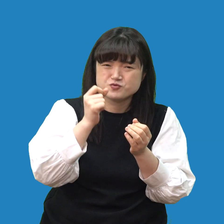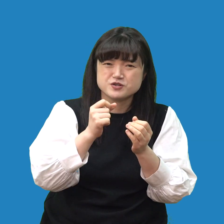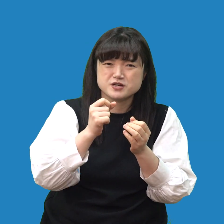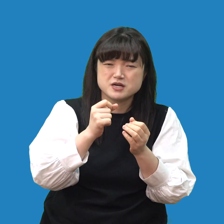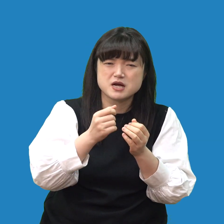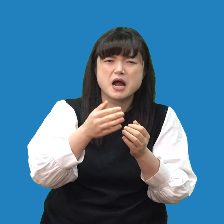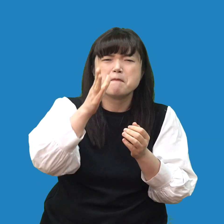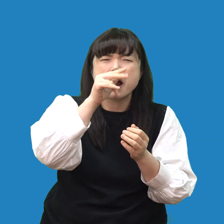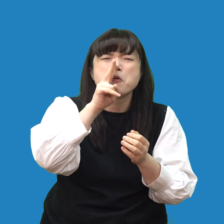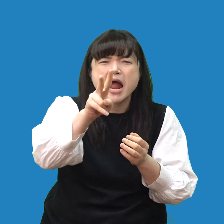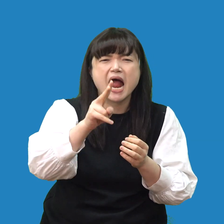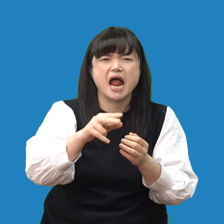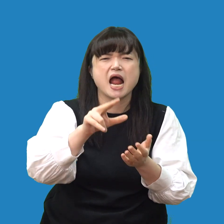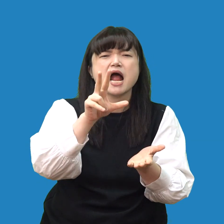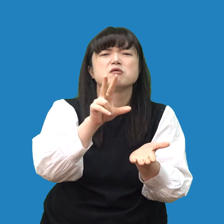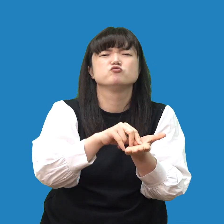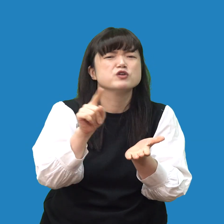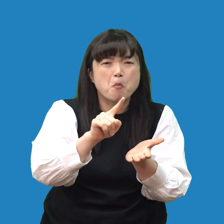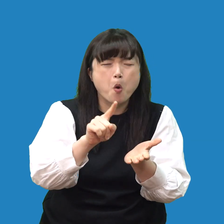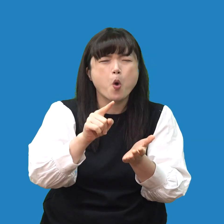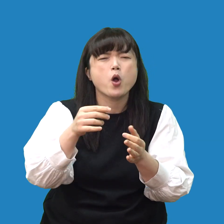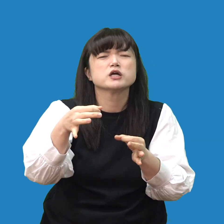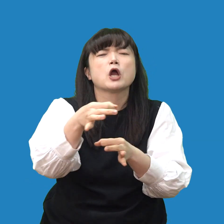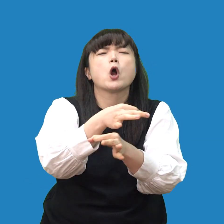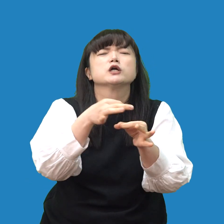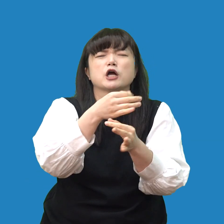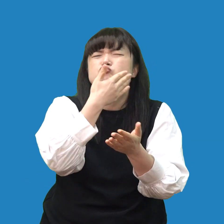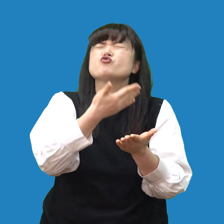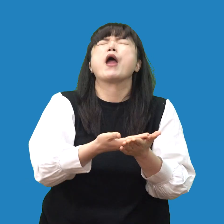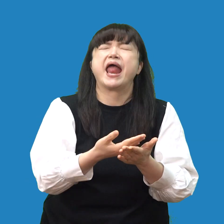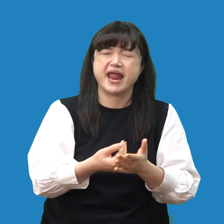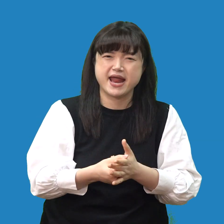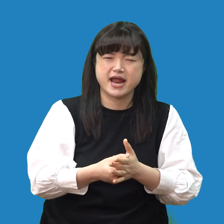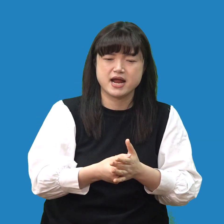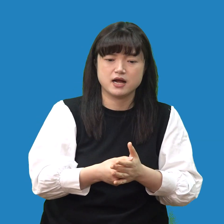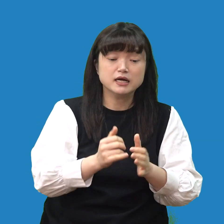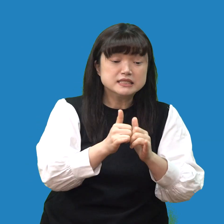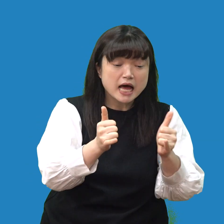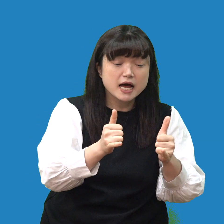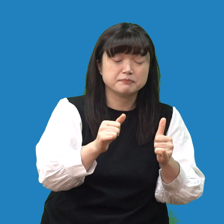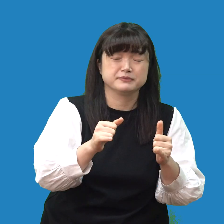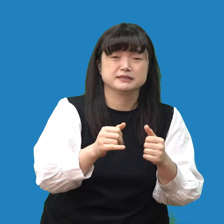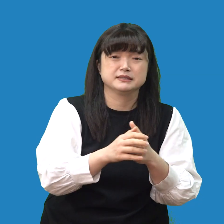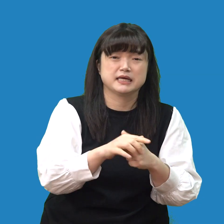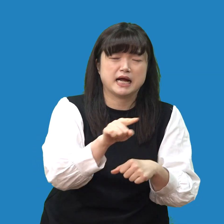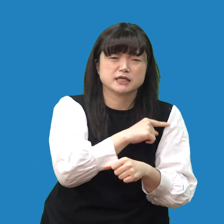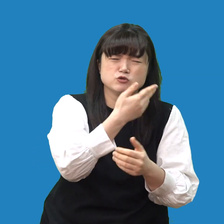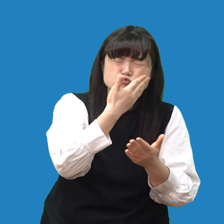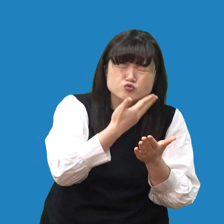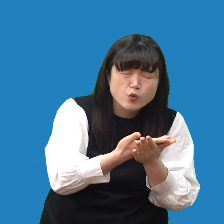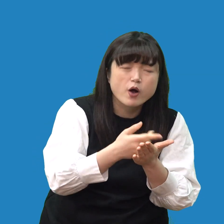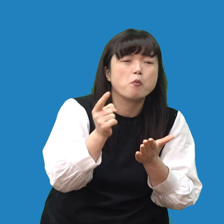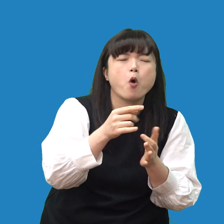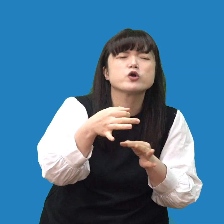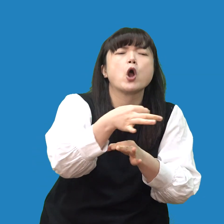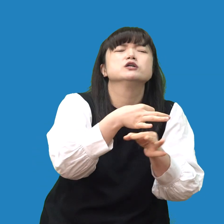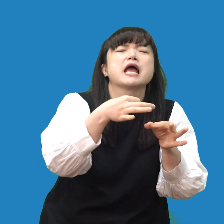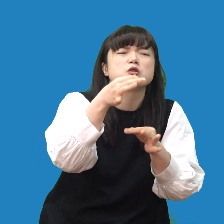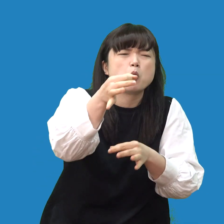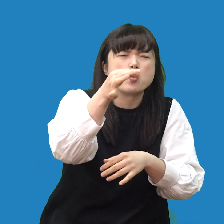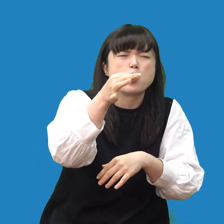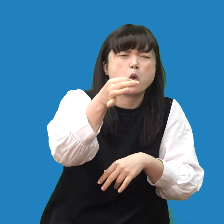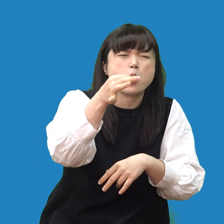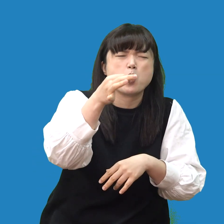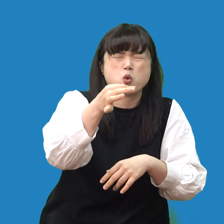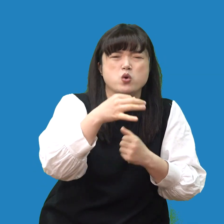이 바보야, 문제는 경제야. 그만큼 사람들이 먹고 사는 이 문제, 이 경제 문제가 항상